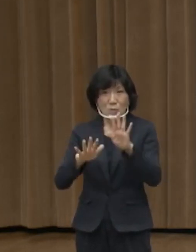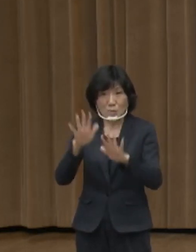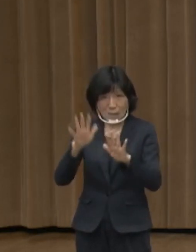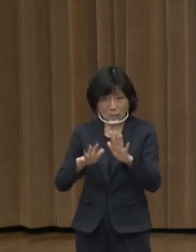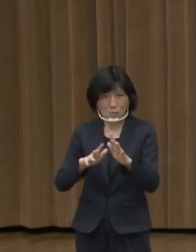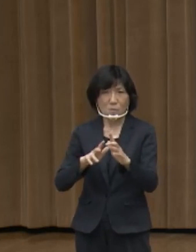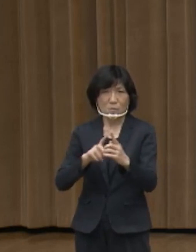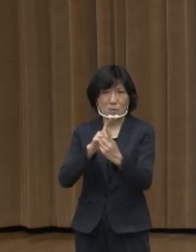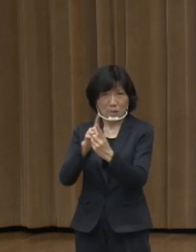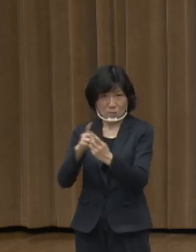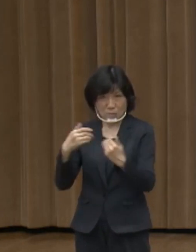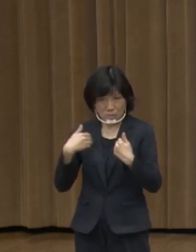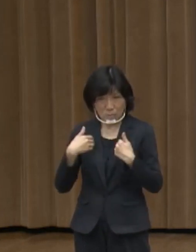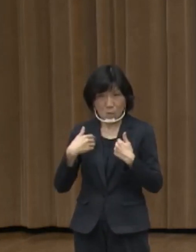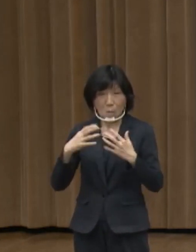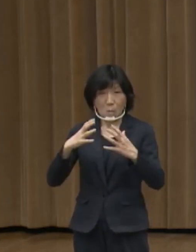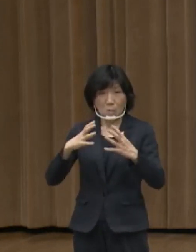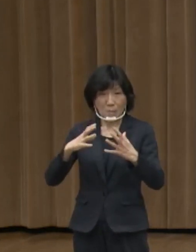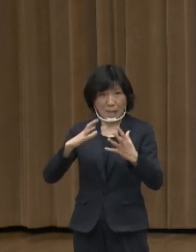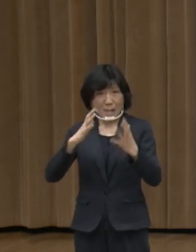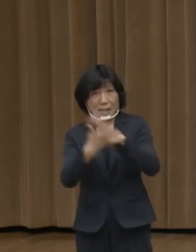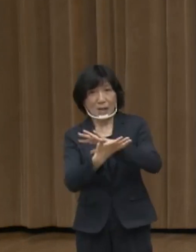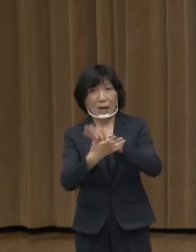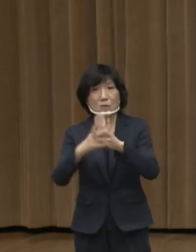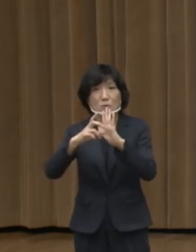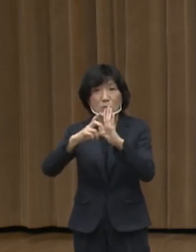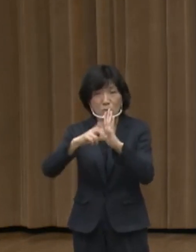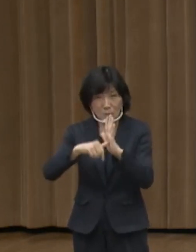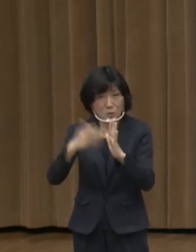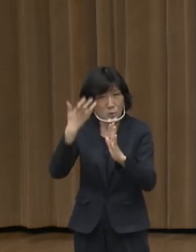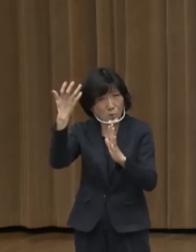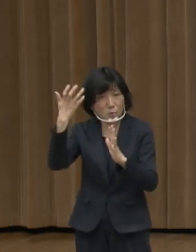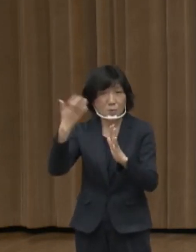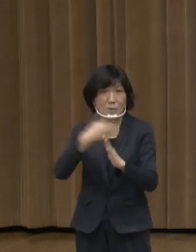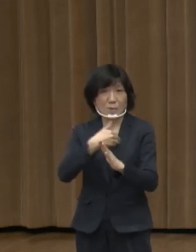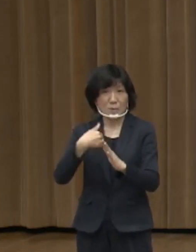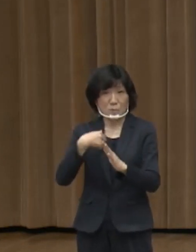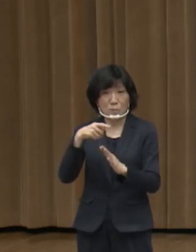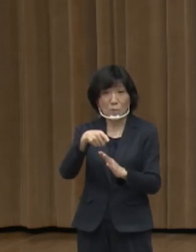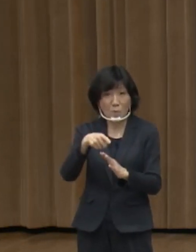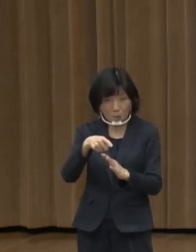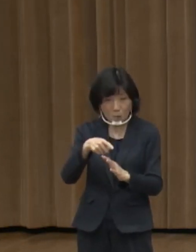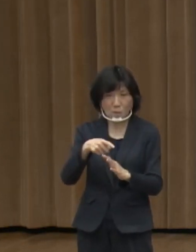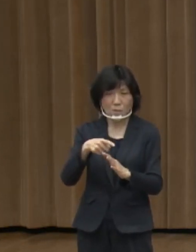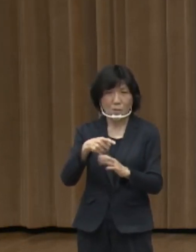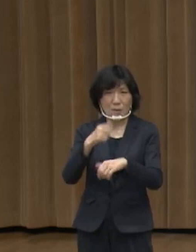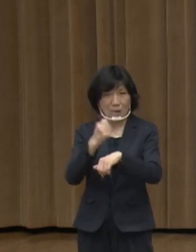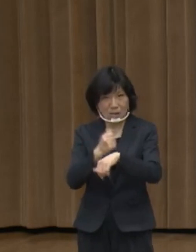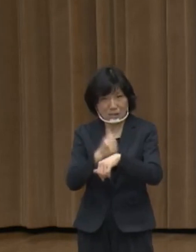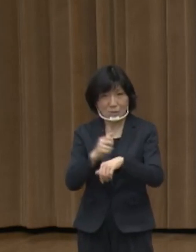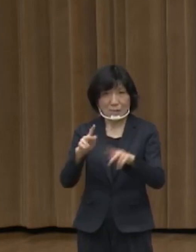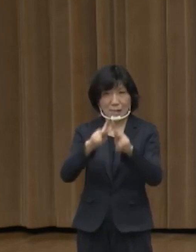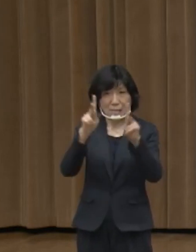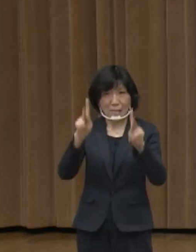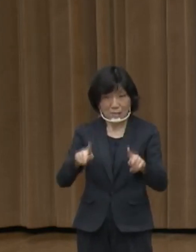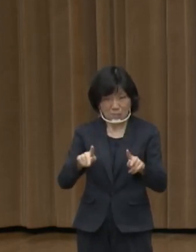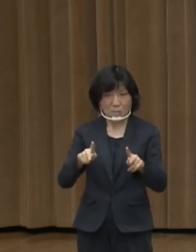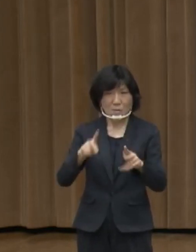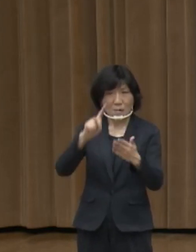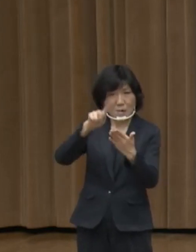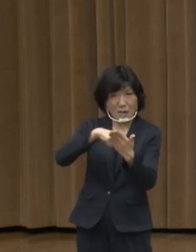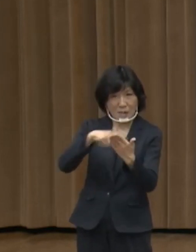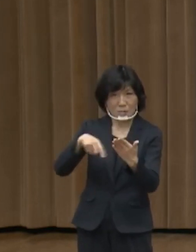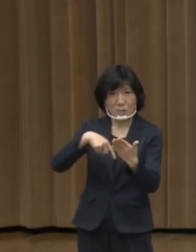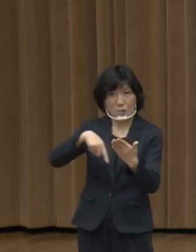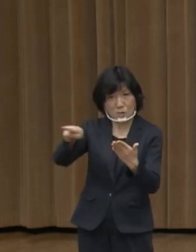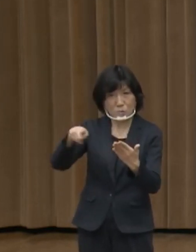もしくは大きな変化が想定をされる中で、我々は 困難な課題に立ち向かわなければならない、こ